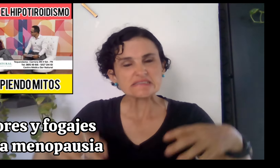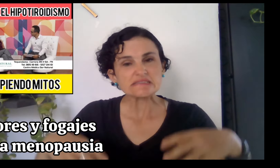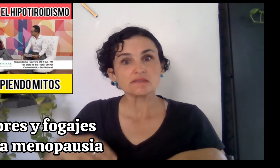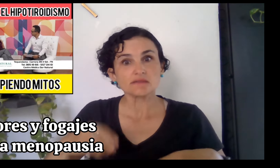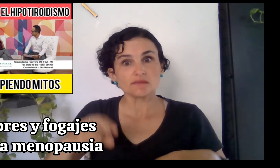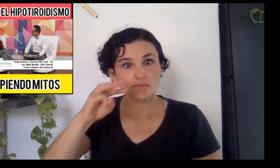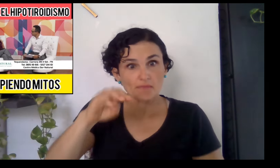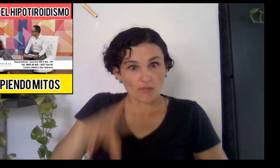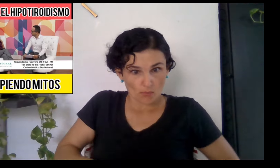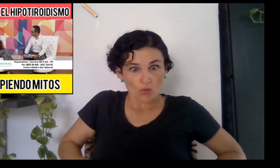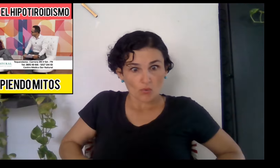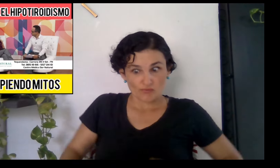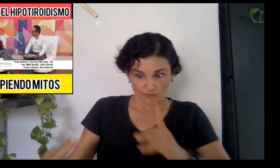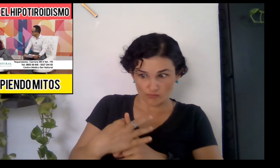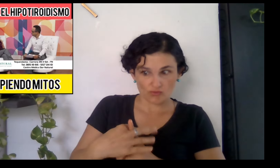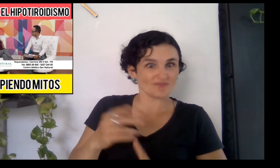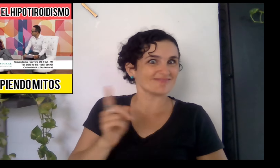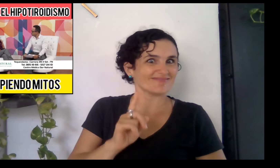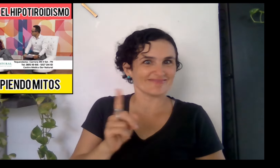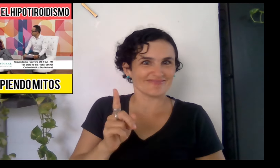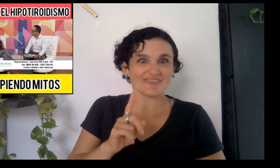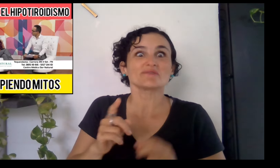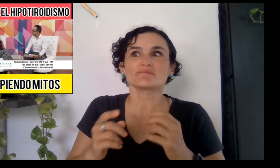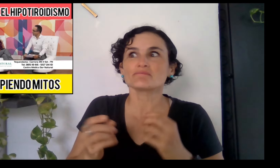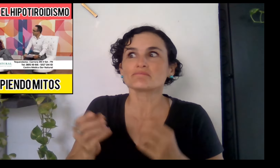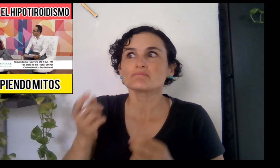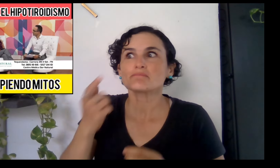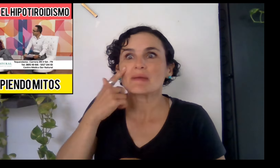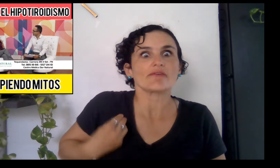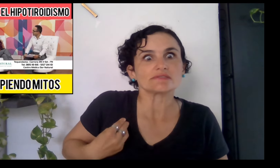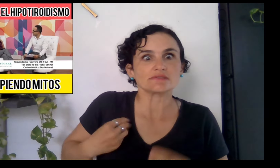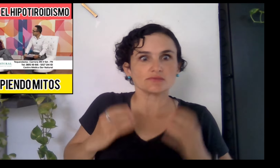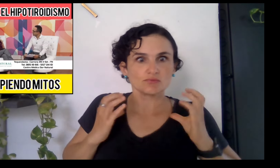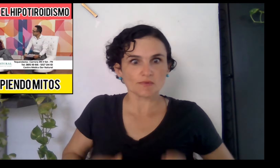son como alarmas que el cuerpo está diciendo: tengo